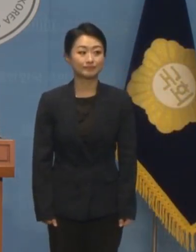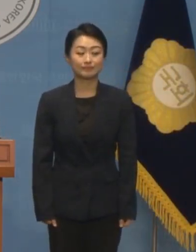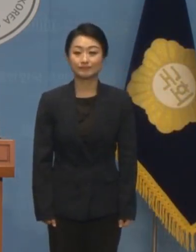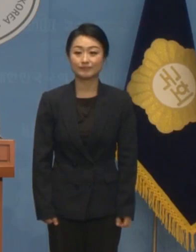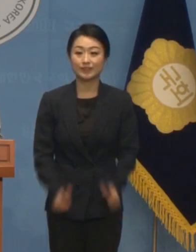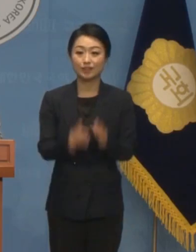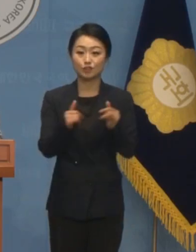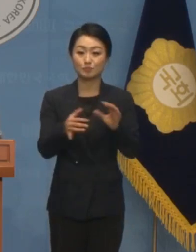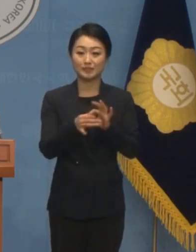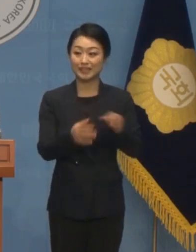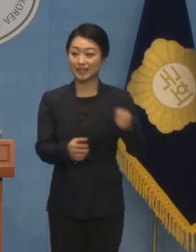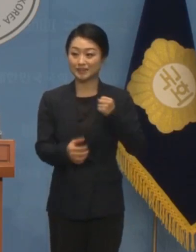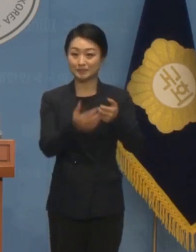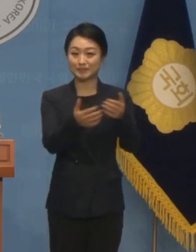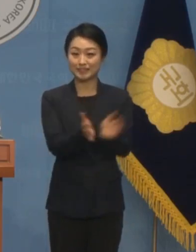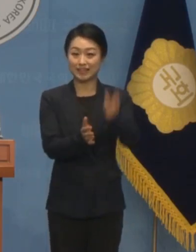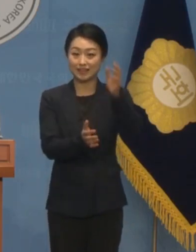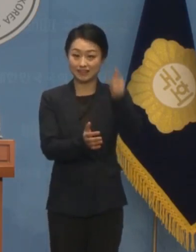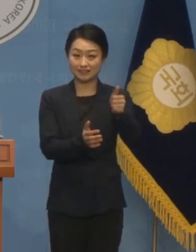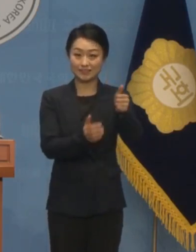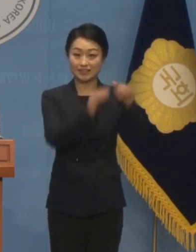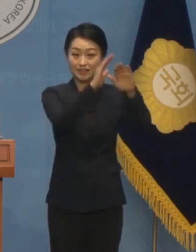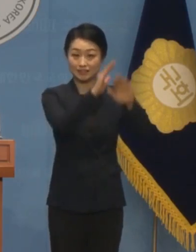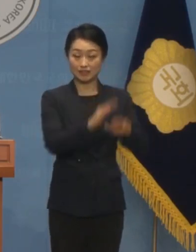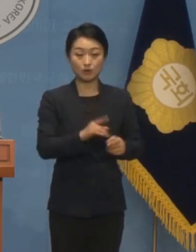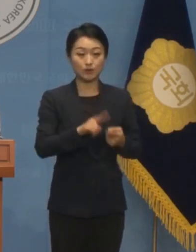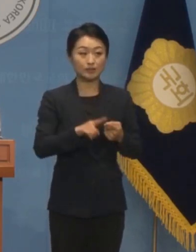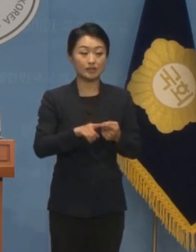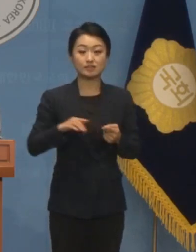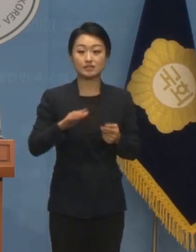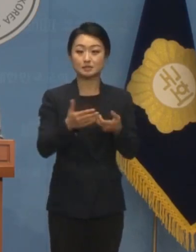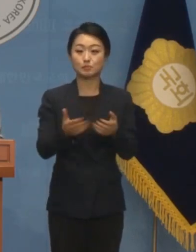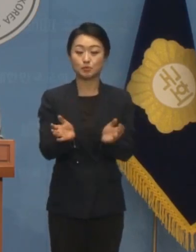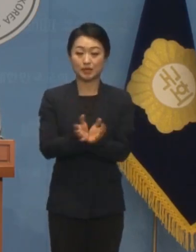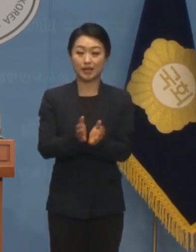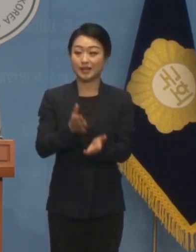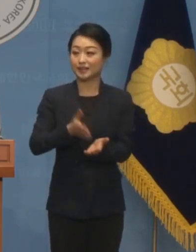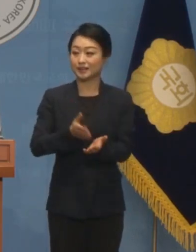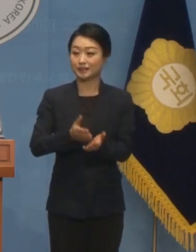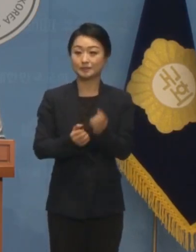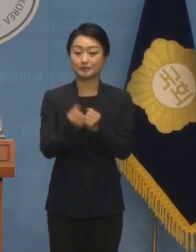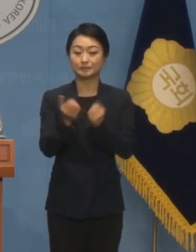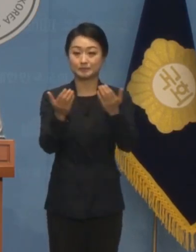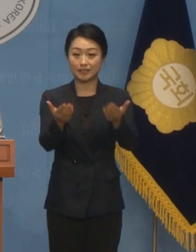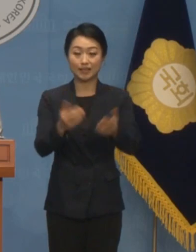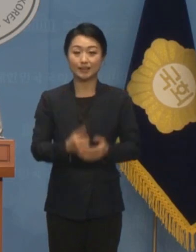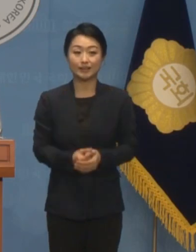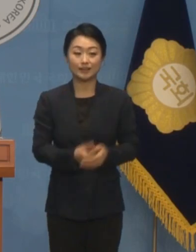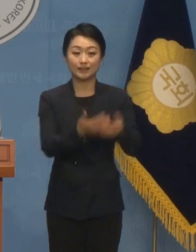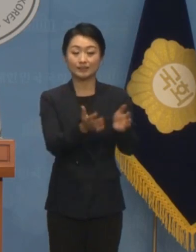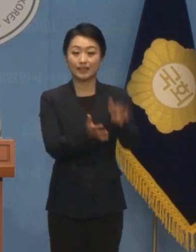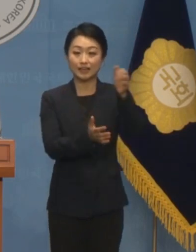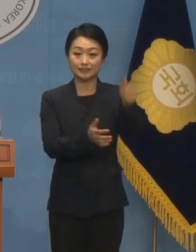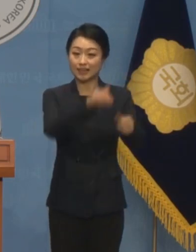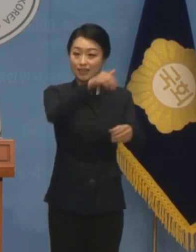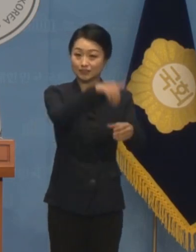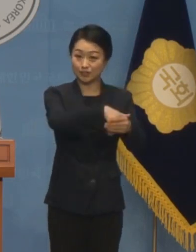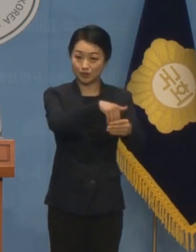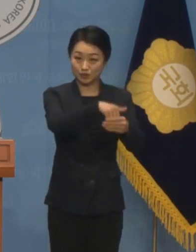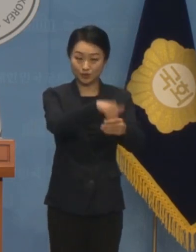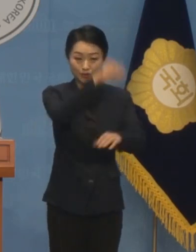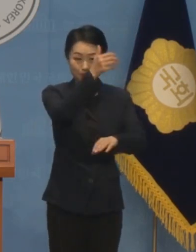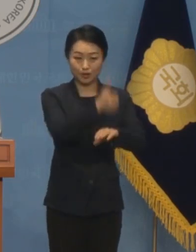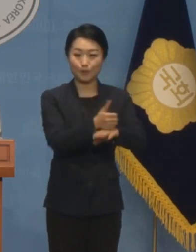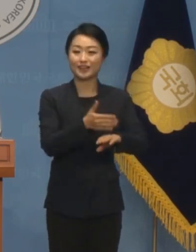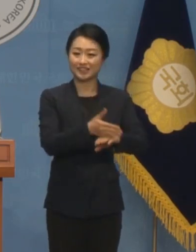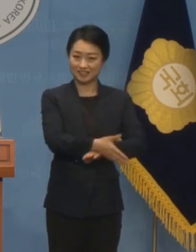네, 국민의힘 전당대회 관련 친보당 브리핑입니다. 전당대회 결과가 좀 늦게 나와서 브리핑이 좀 늦어진 점